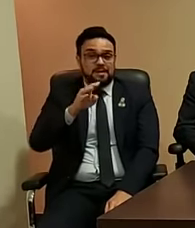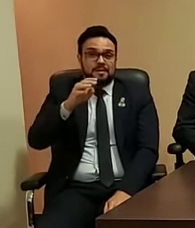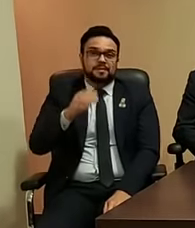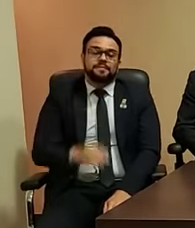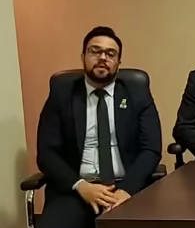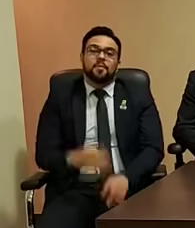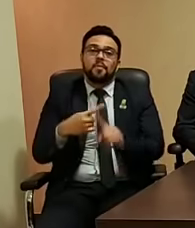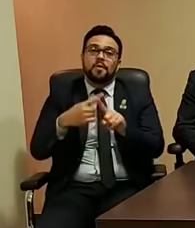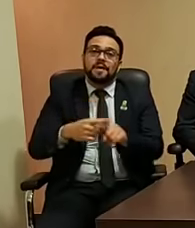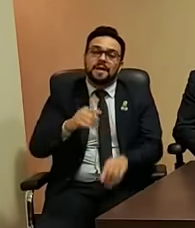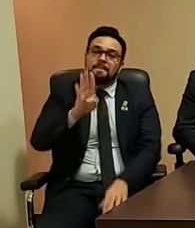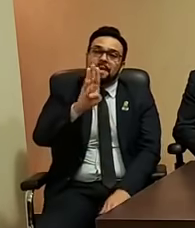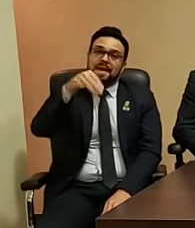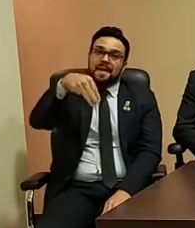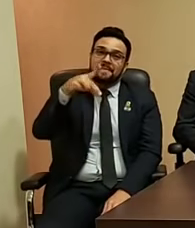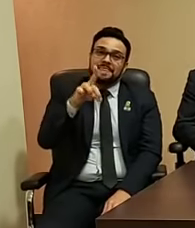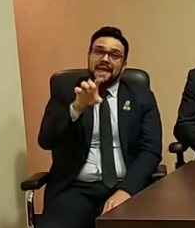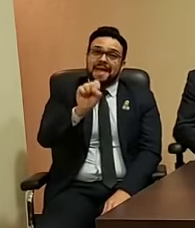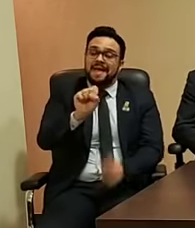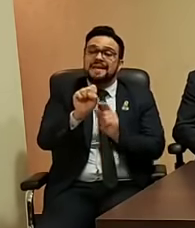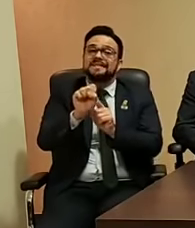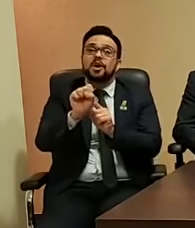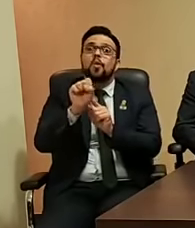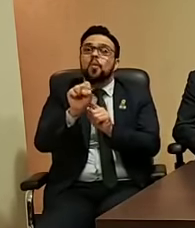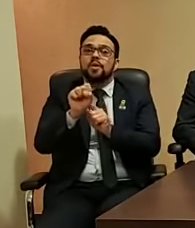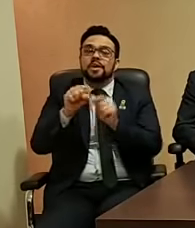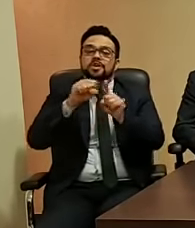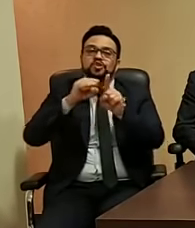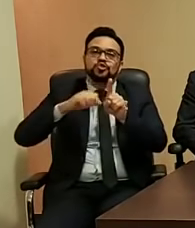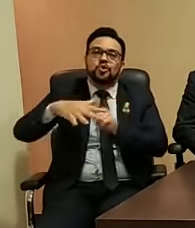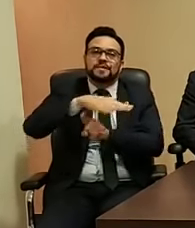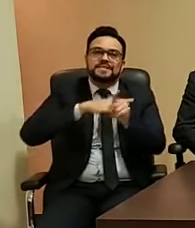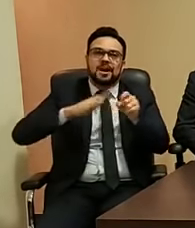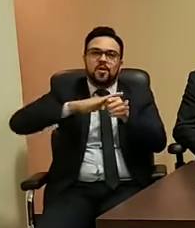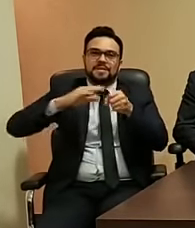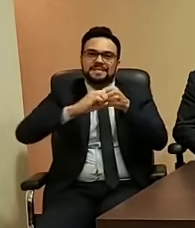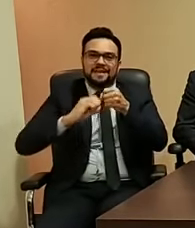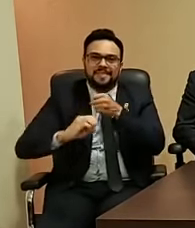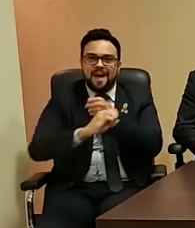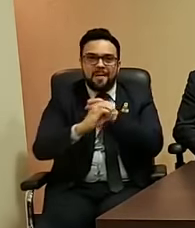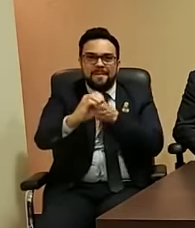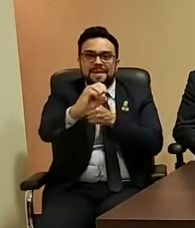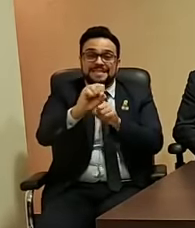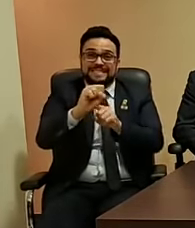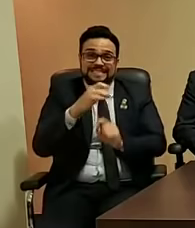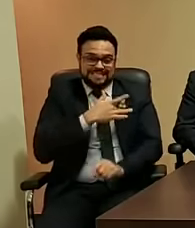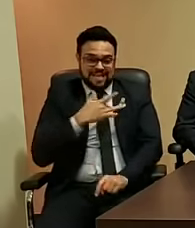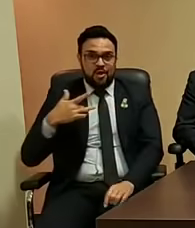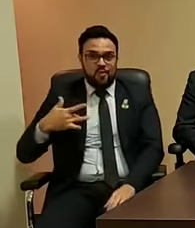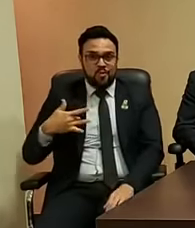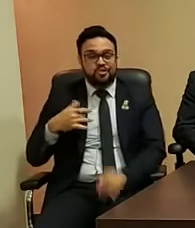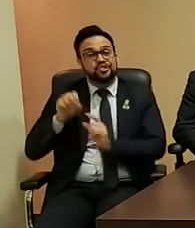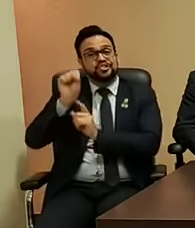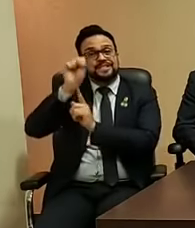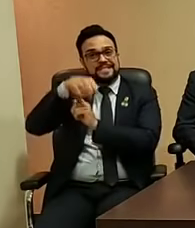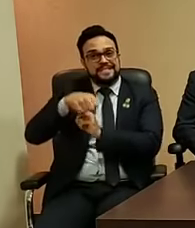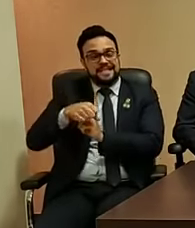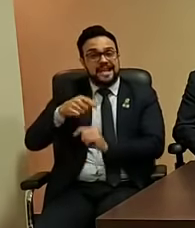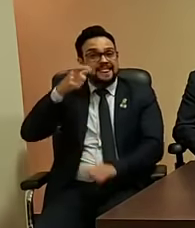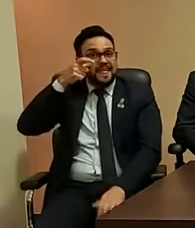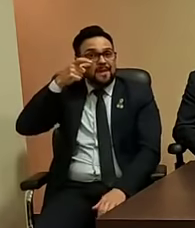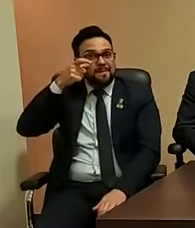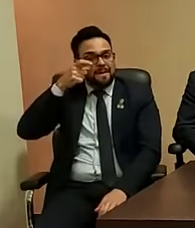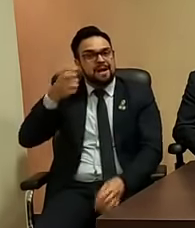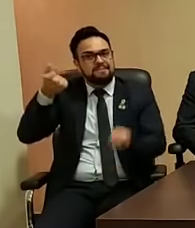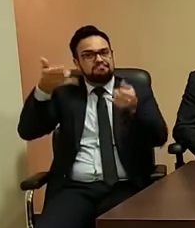com S. Né? S de social, S de saneamento, de saúde, de sim, que a ministra Damares me falou muito bem, o BNDES